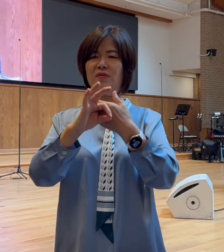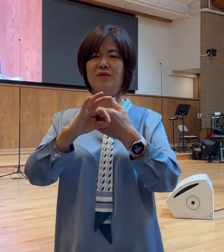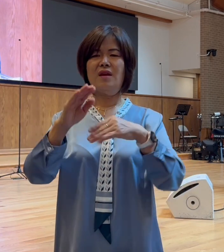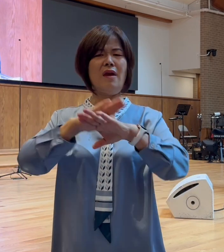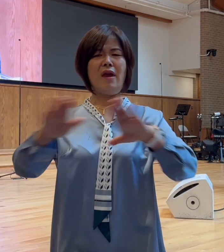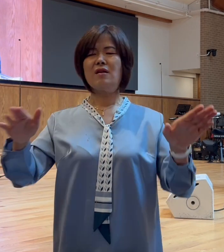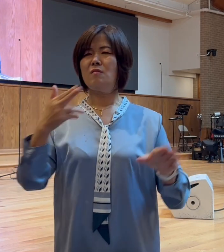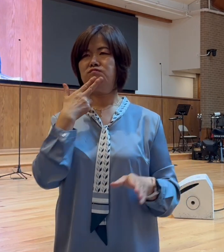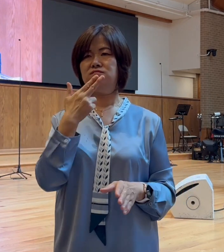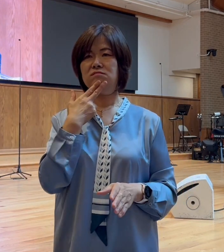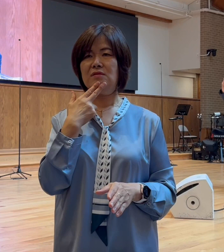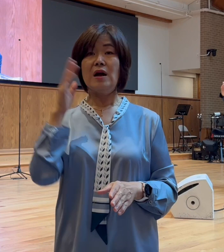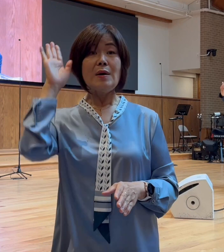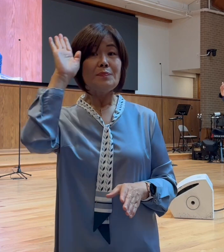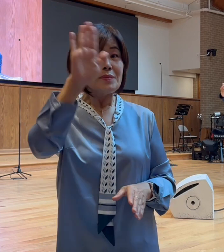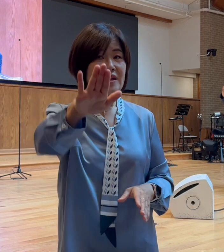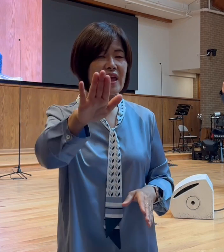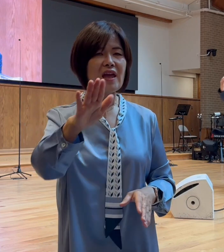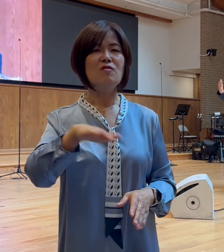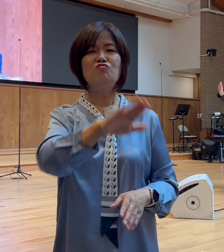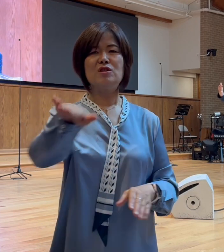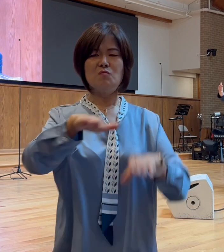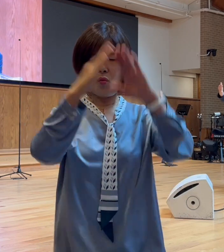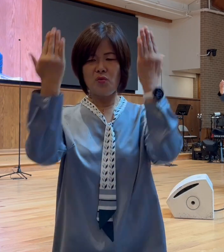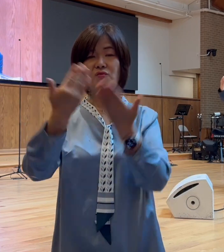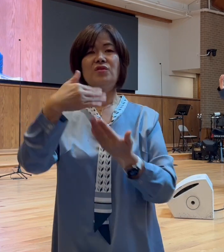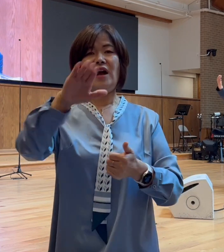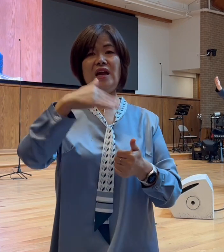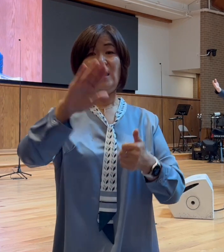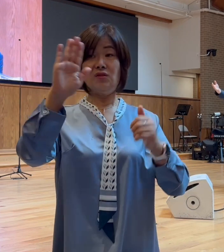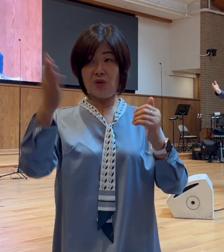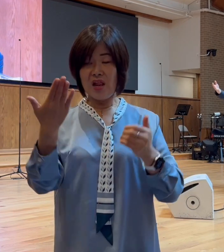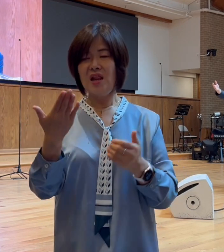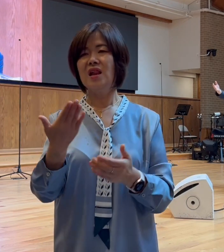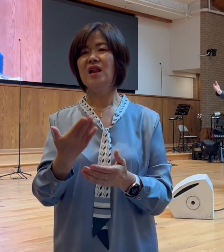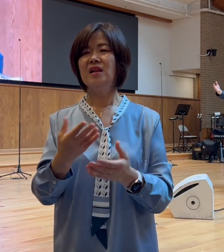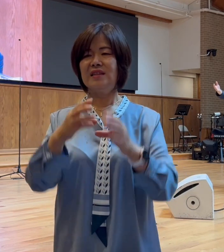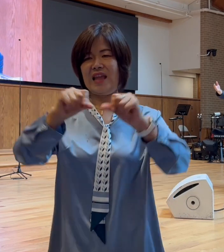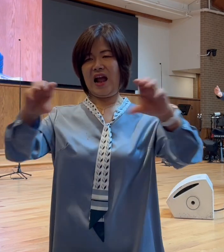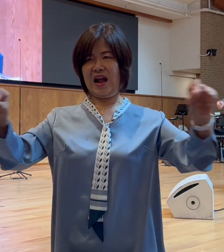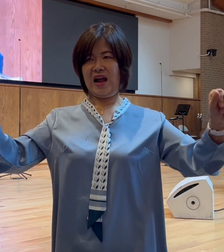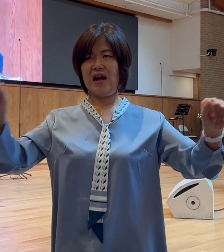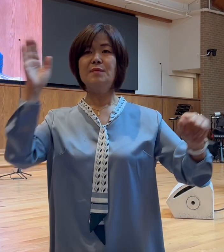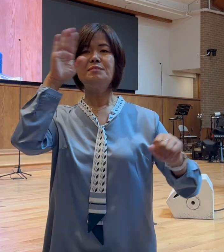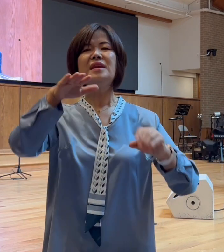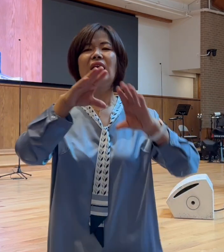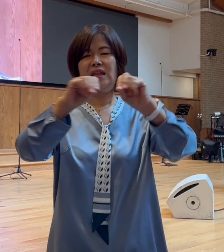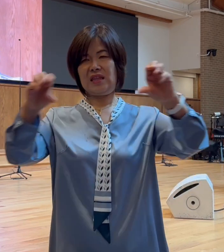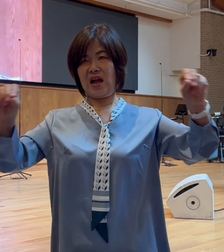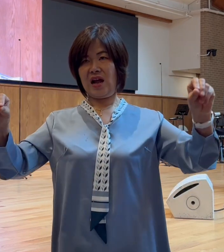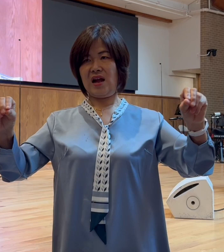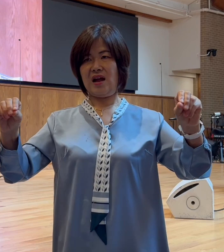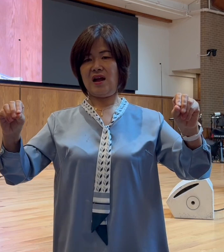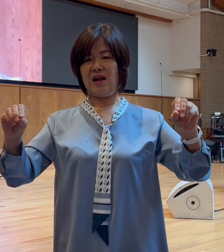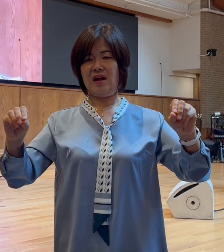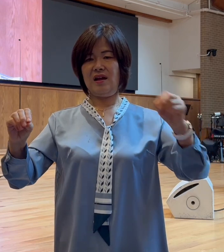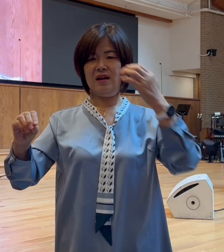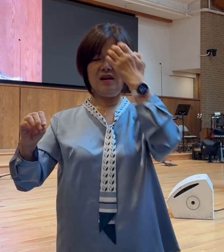됩니다. 미래는 우리 모두가 가는 공통의 땅이거든요. 그러니까